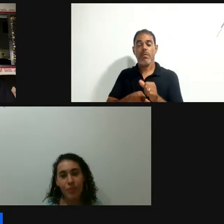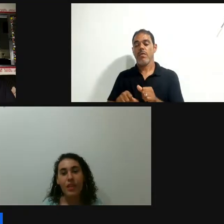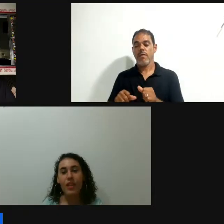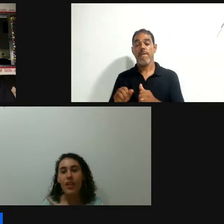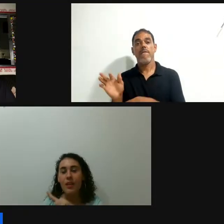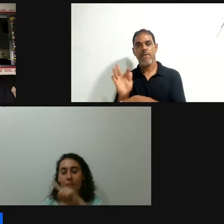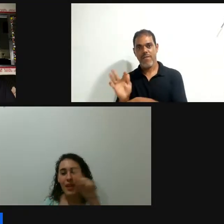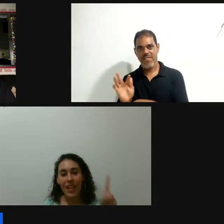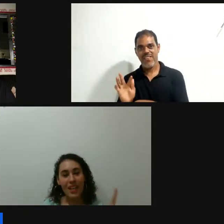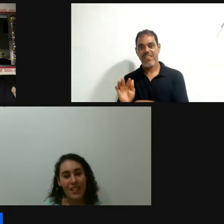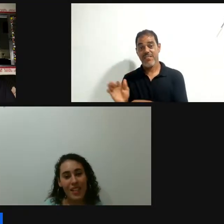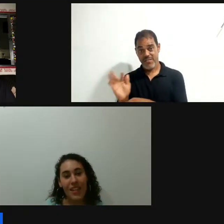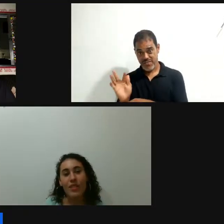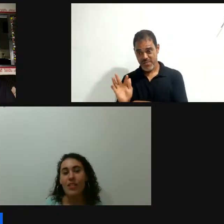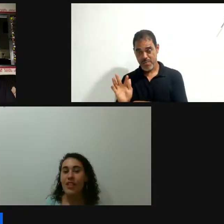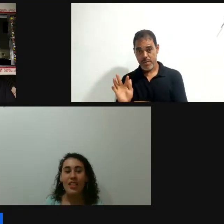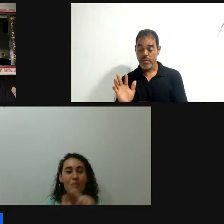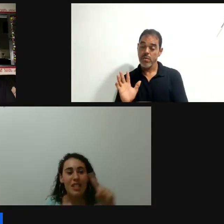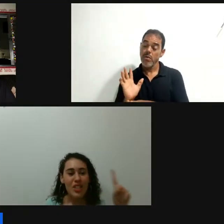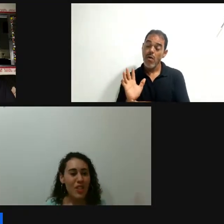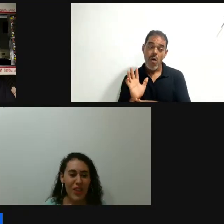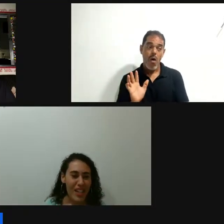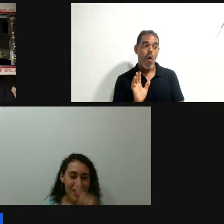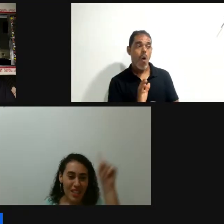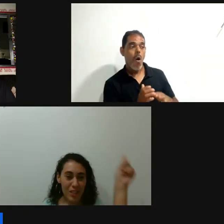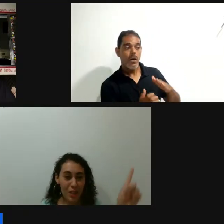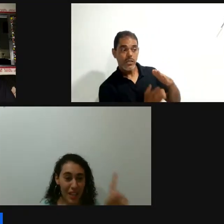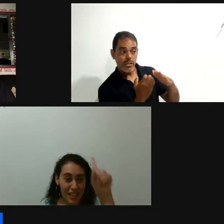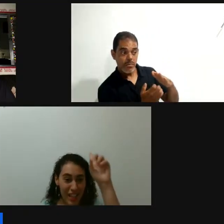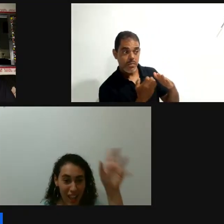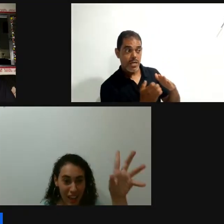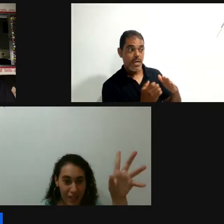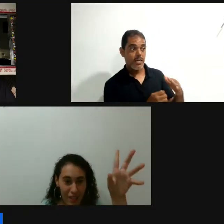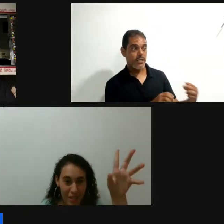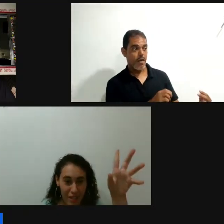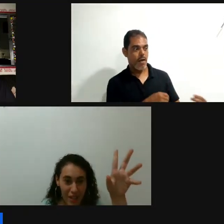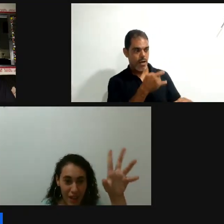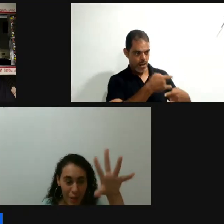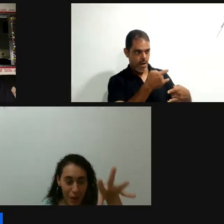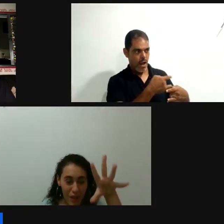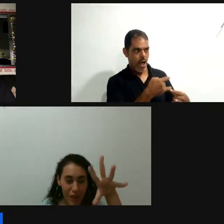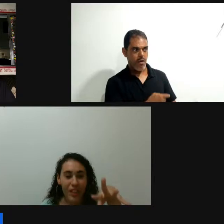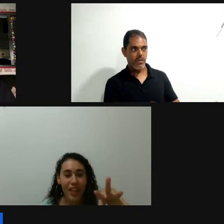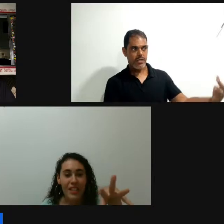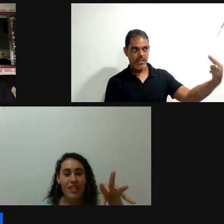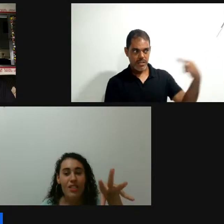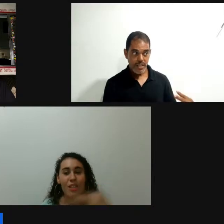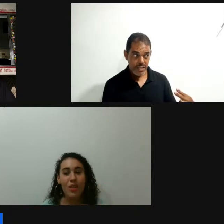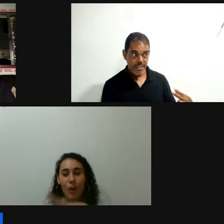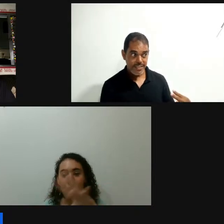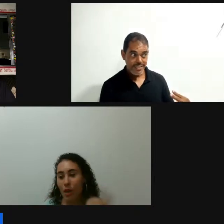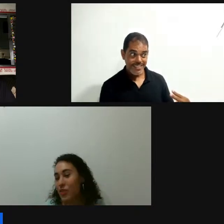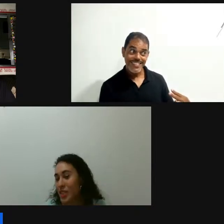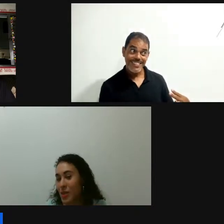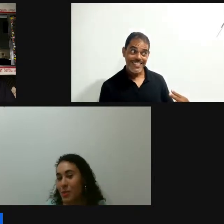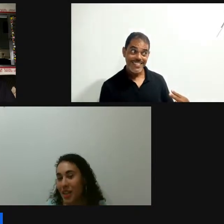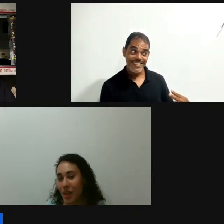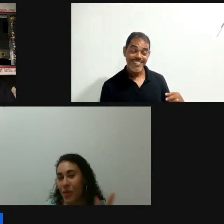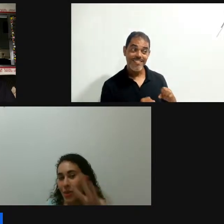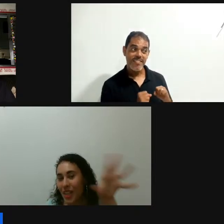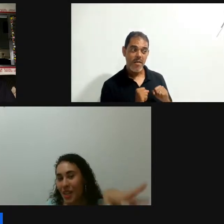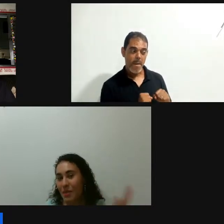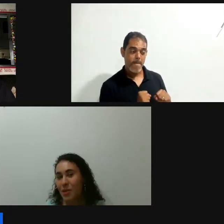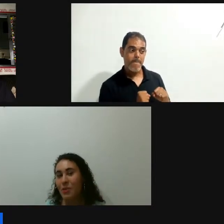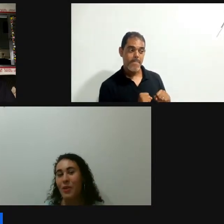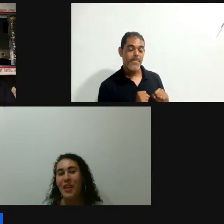alguma empresa de animes estiver assistindo essa live, pode ficar assistindo, ó, pode fazer